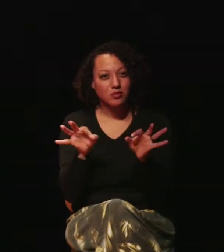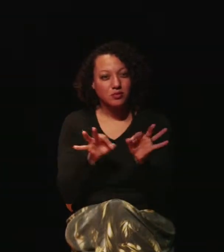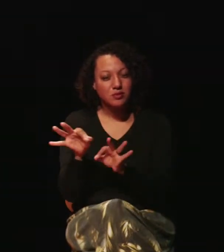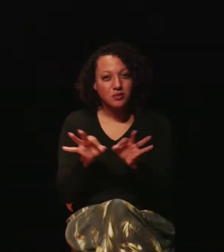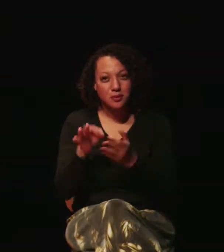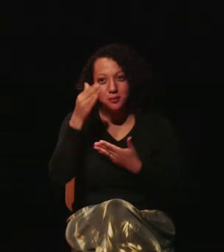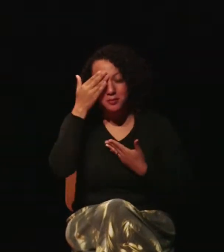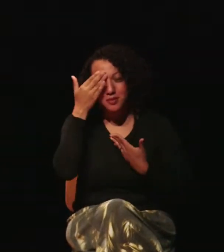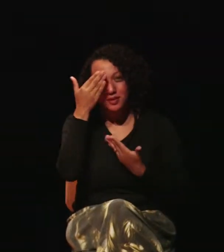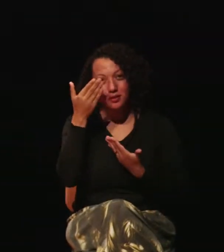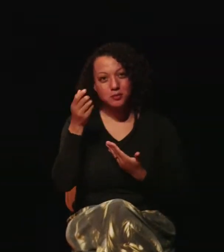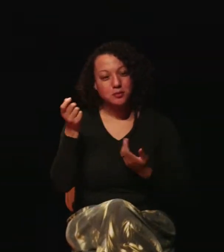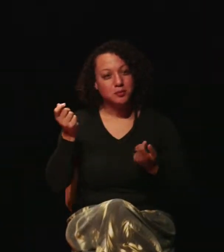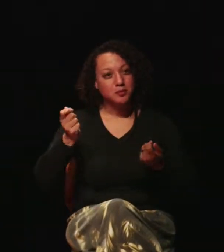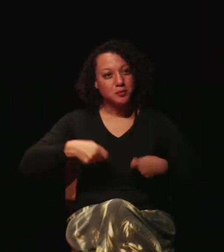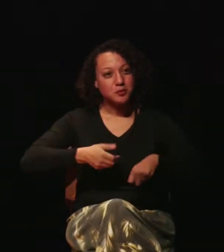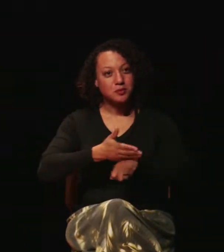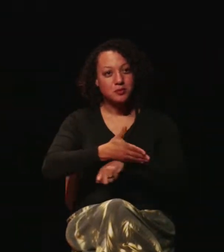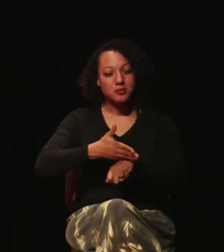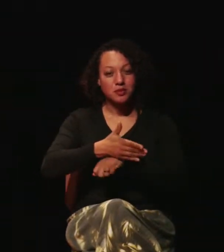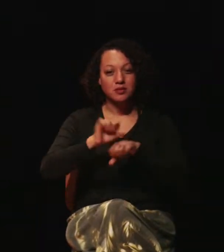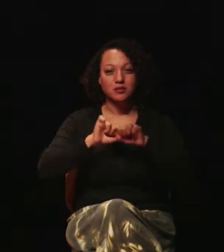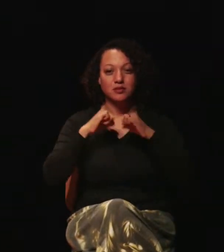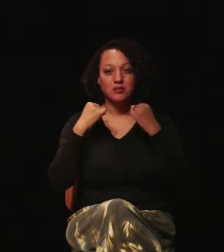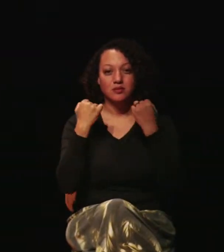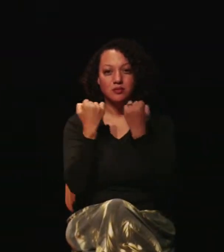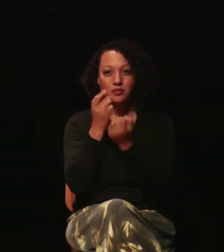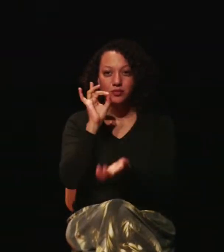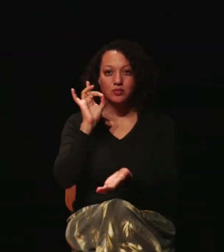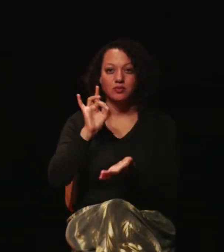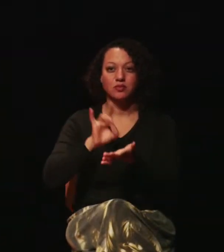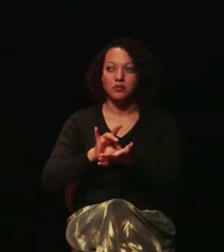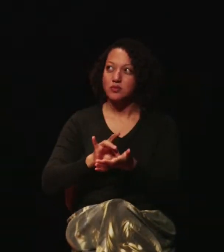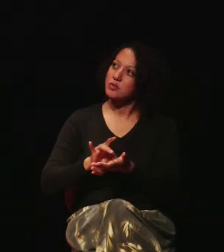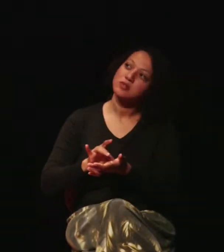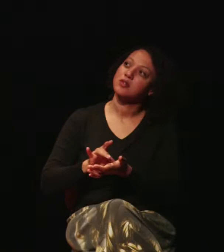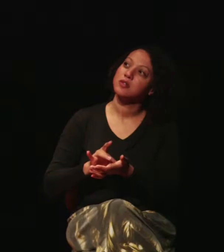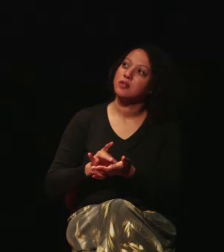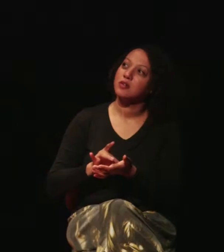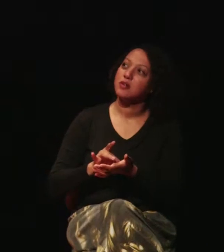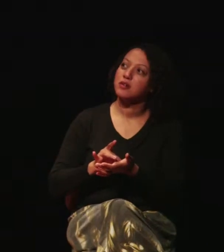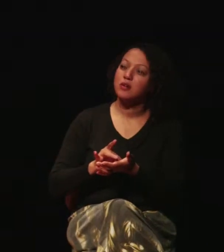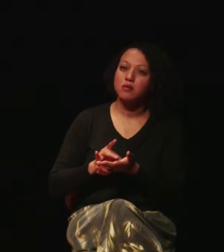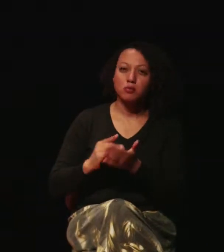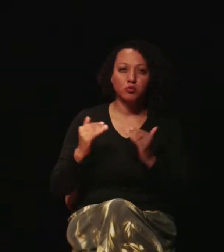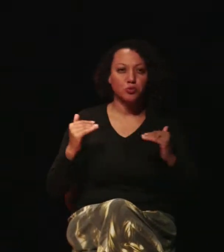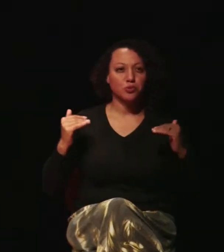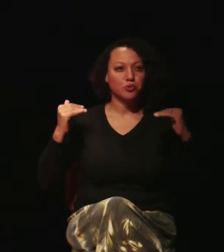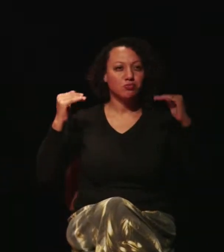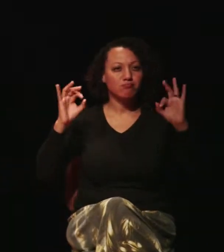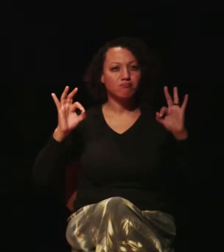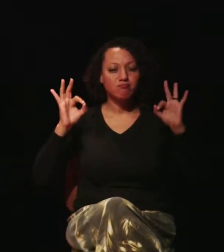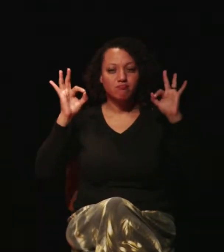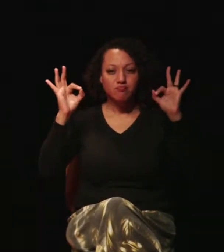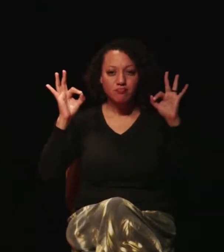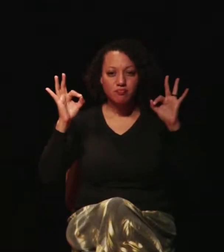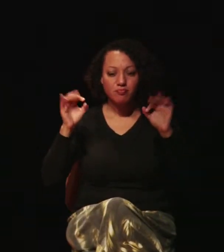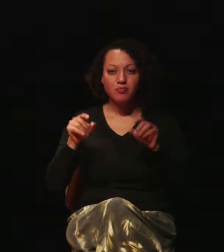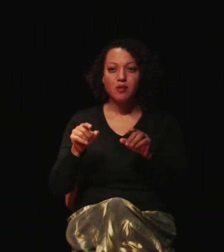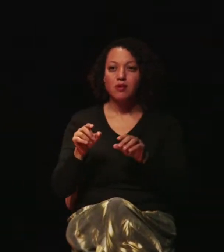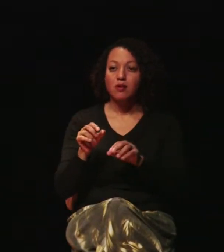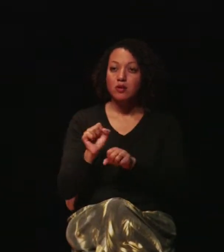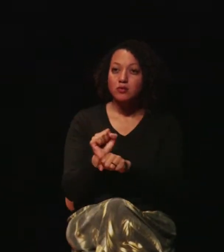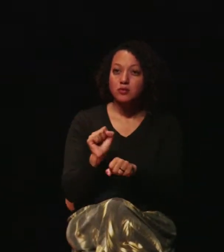por poter partecipare di un seminario che realmente mi pare di un livello eccellente e spero